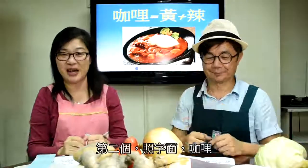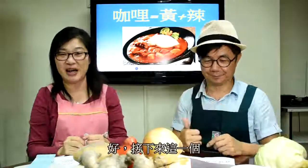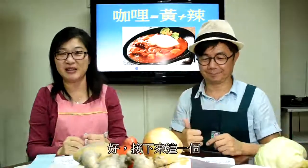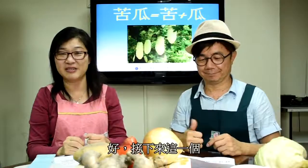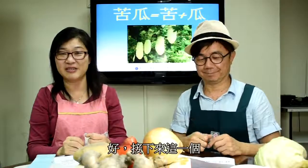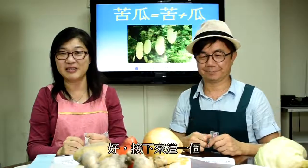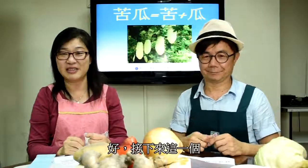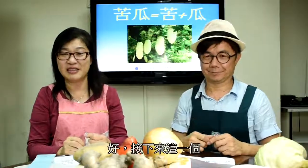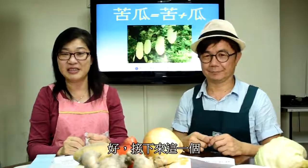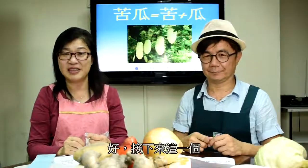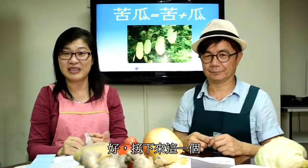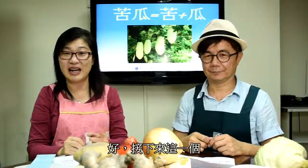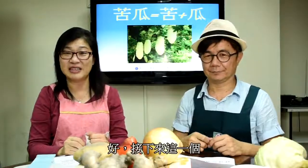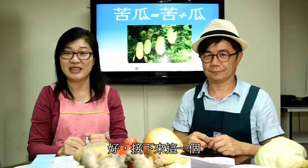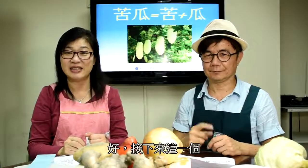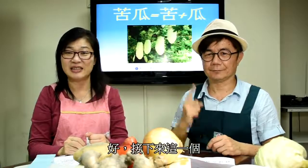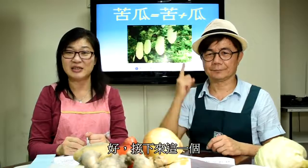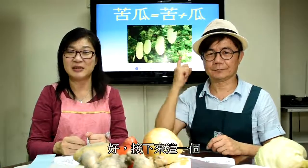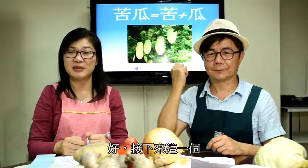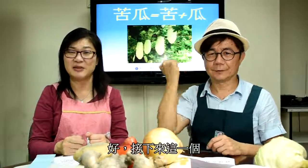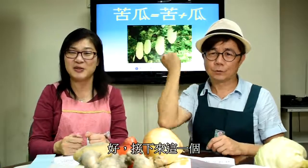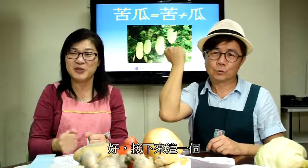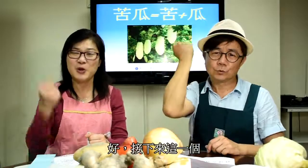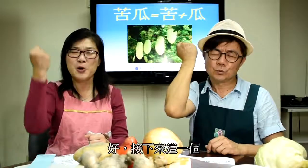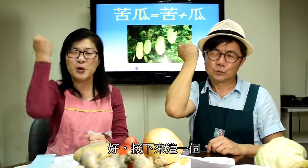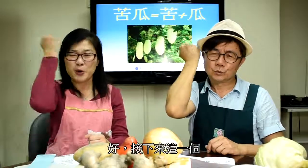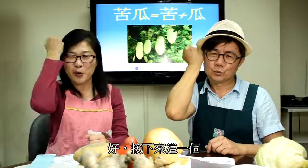好，接下来这个苦